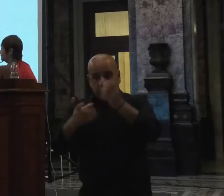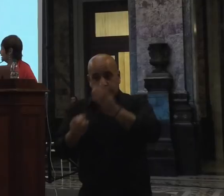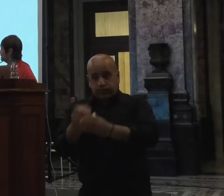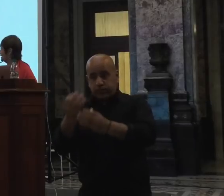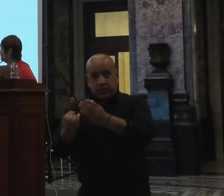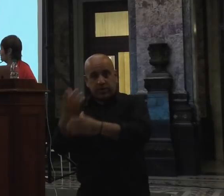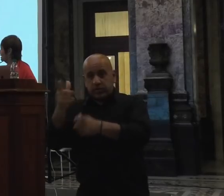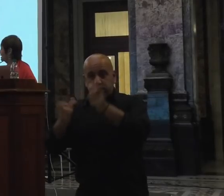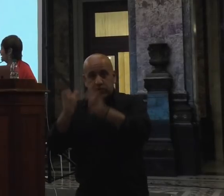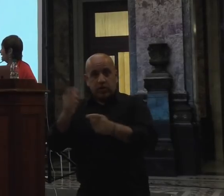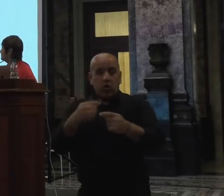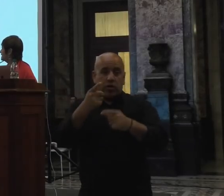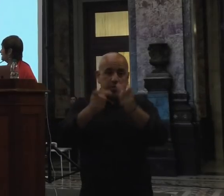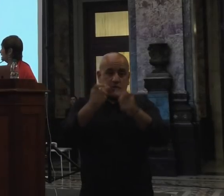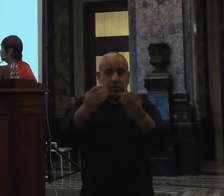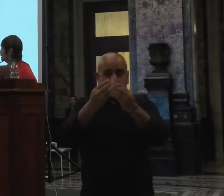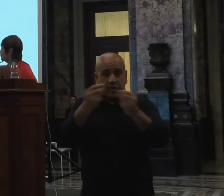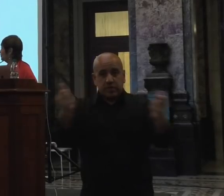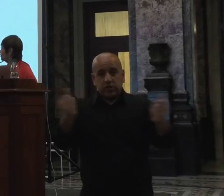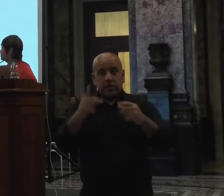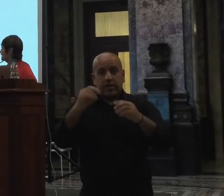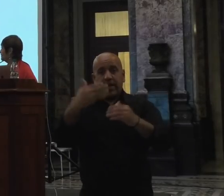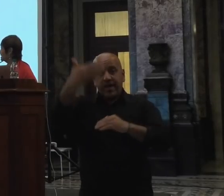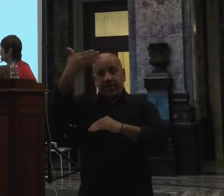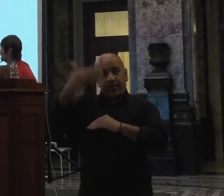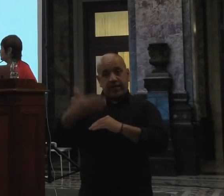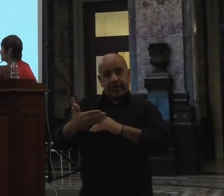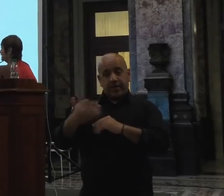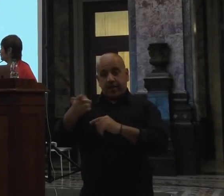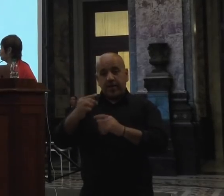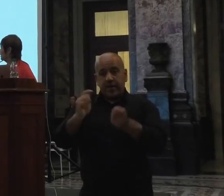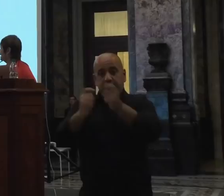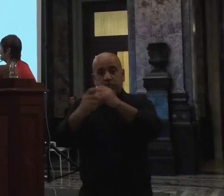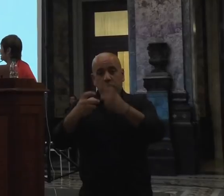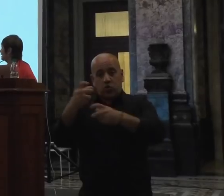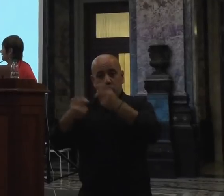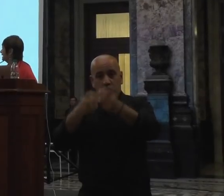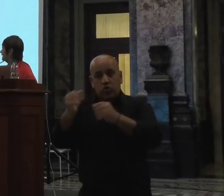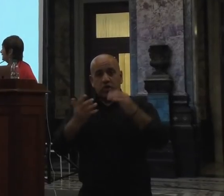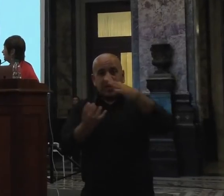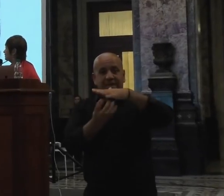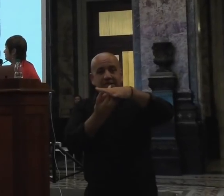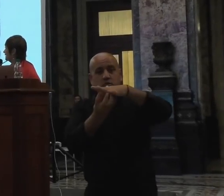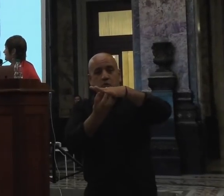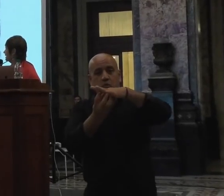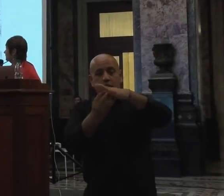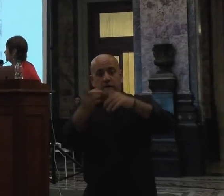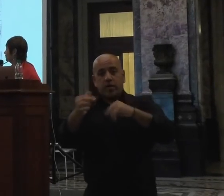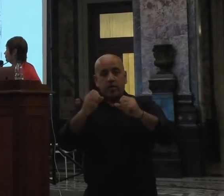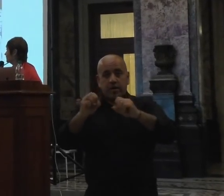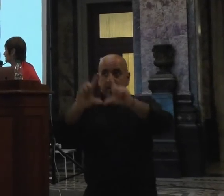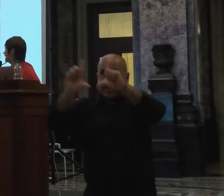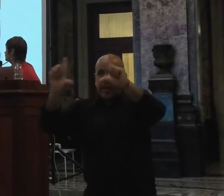personas desaparecieron, la fachada cambió de color, la fachada cambió de textura, letreros